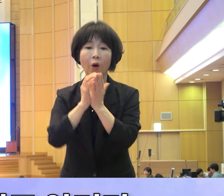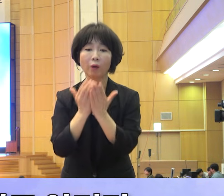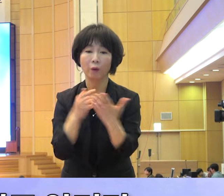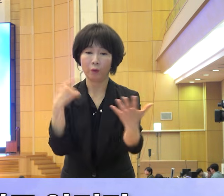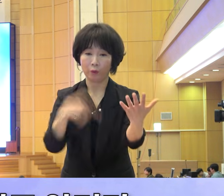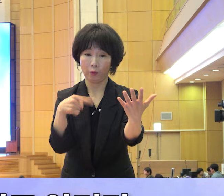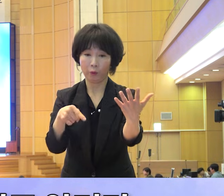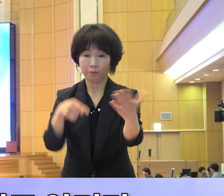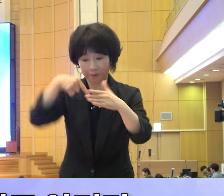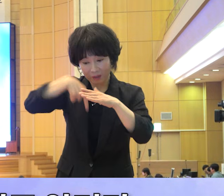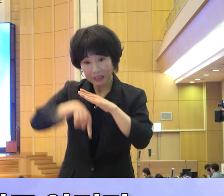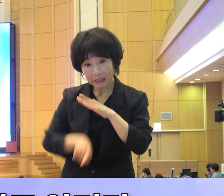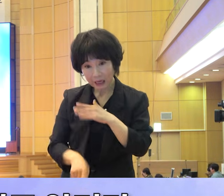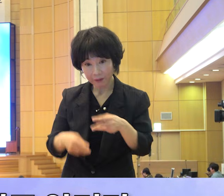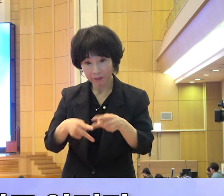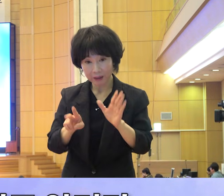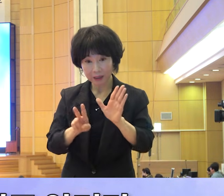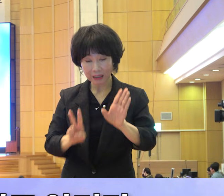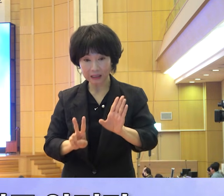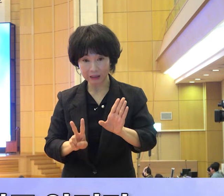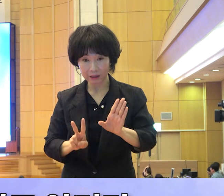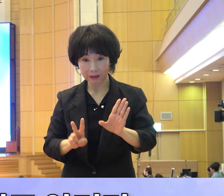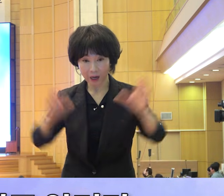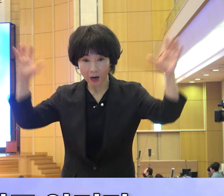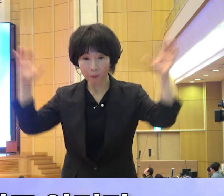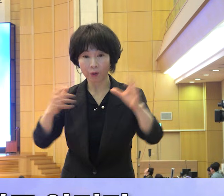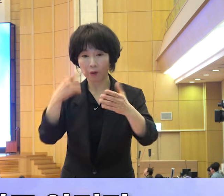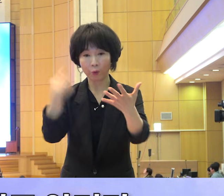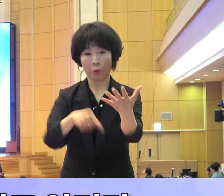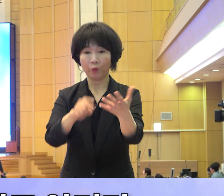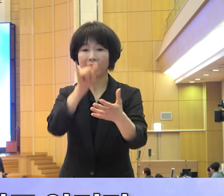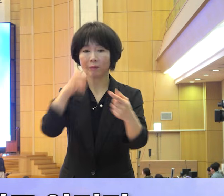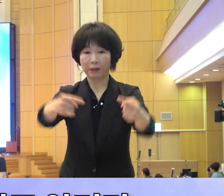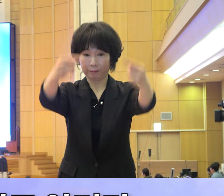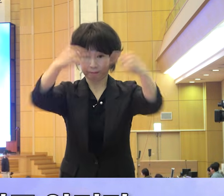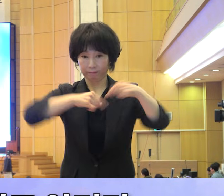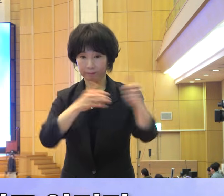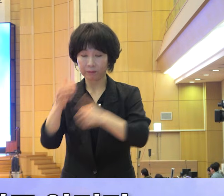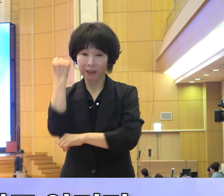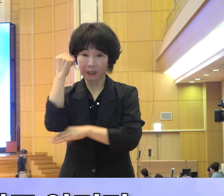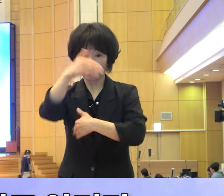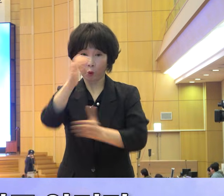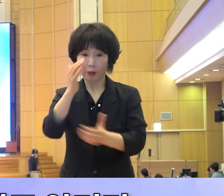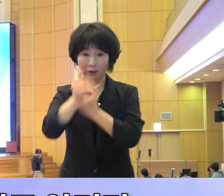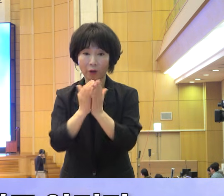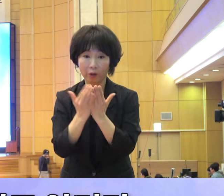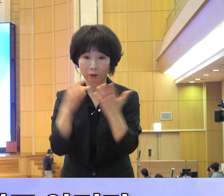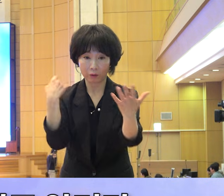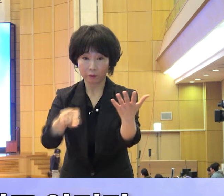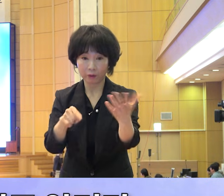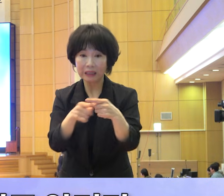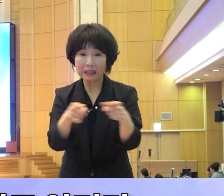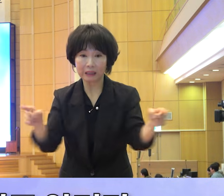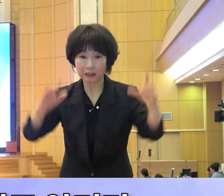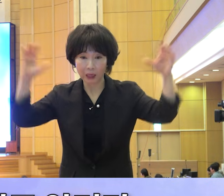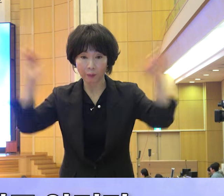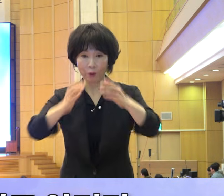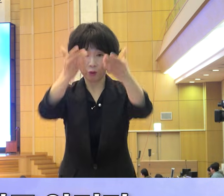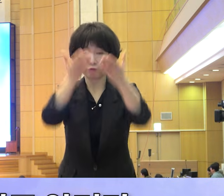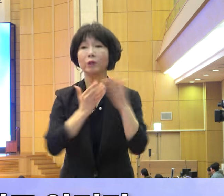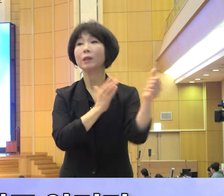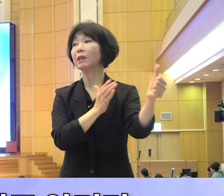교육은 지하 2층 시온 성전에서, 초급 성경 교육은 1층